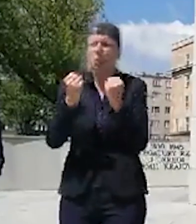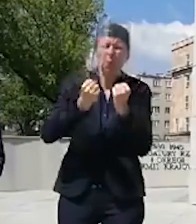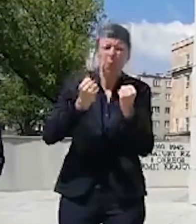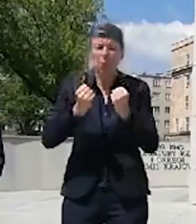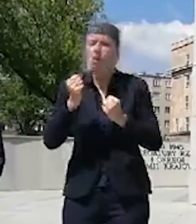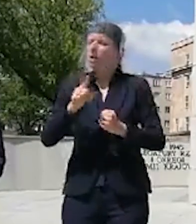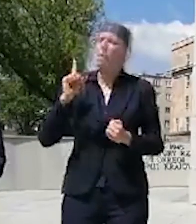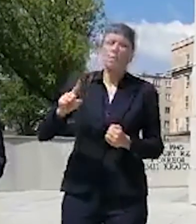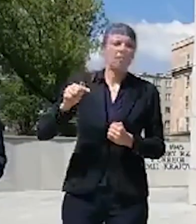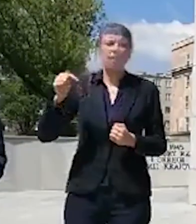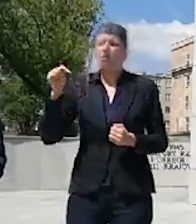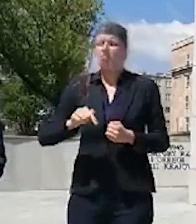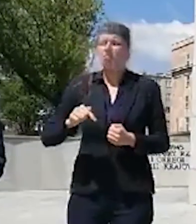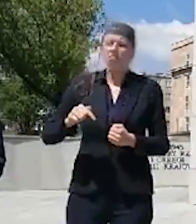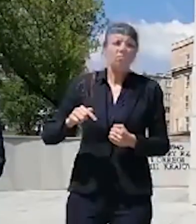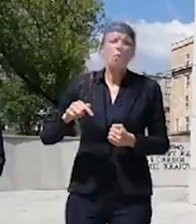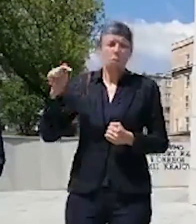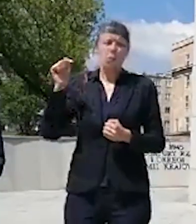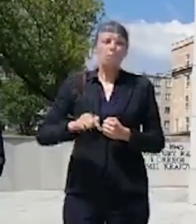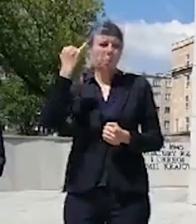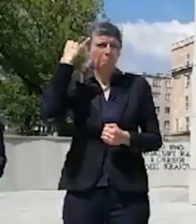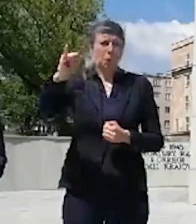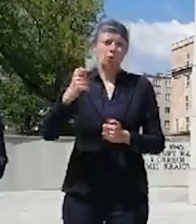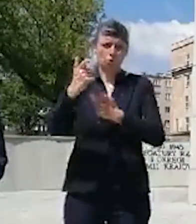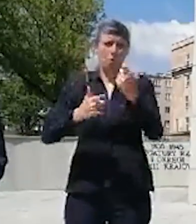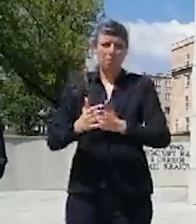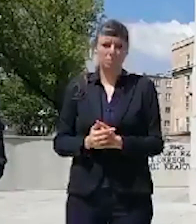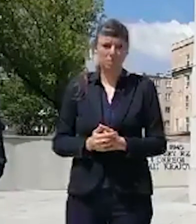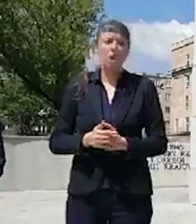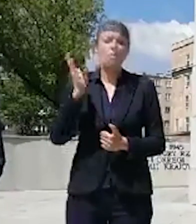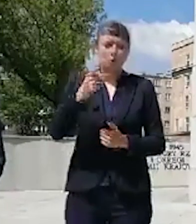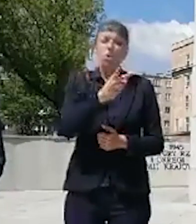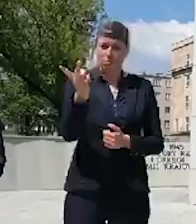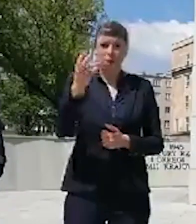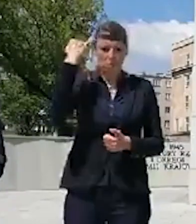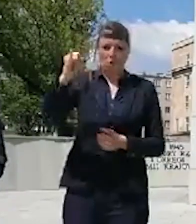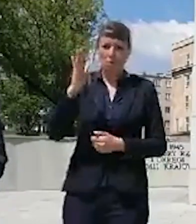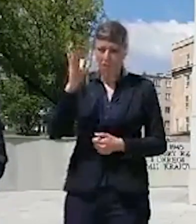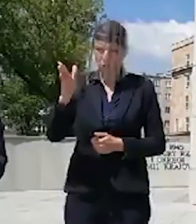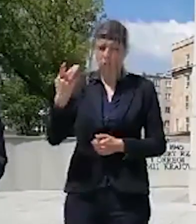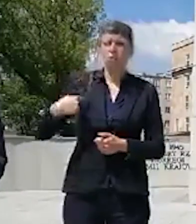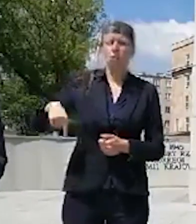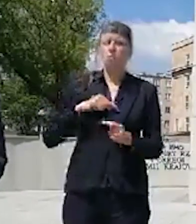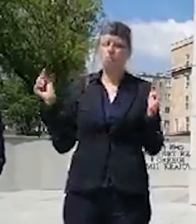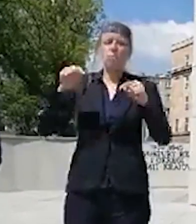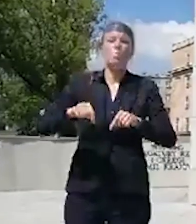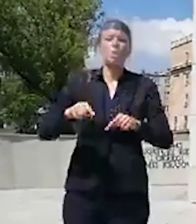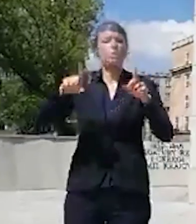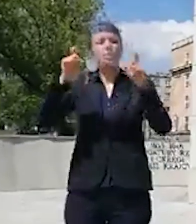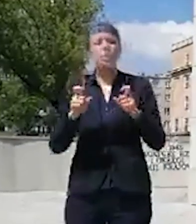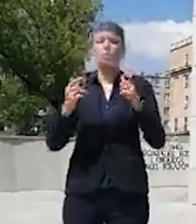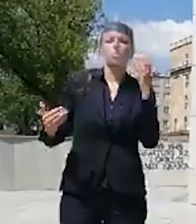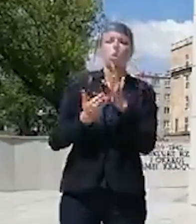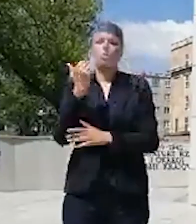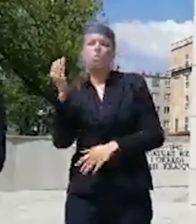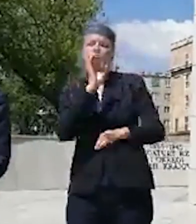wywrócili. No a wtedy my przyjdziemy i powiemy, słuchajcie, to poukładajmy teraz to wszystko na nowo, bo to trzeba ułożyć na nowo. Dzisiaj na stanowisko pierwszego prezesa